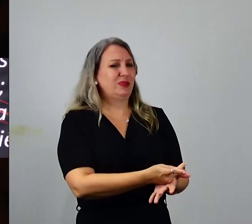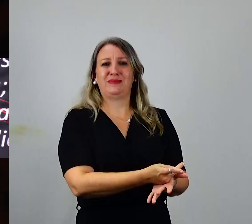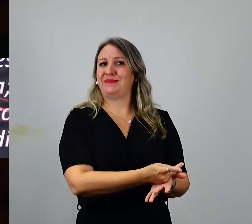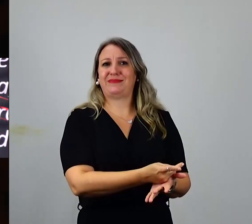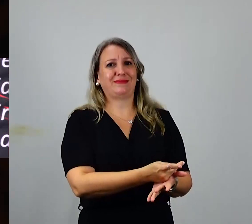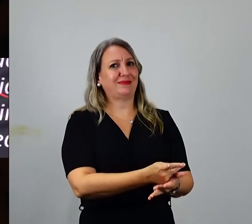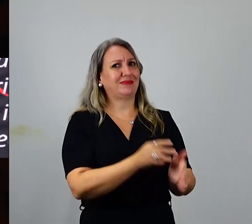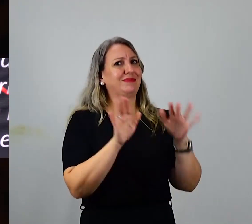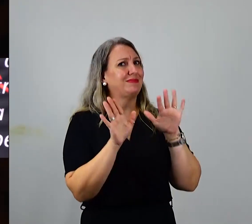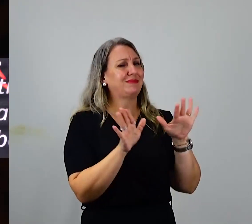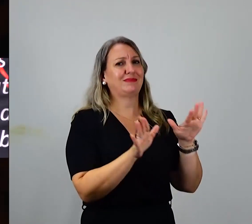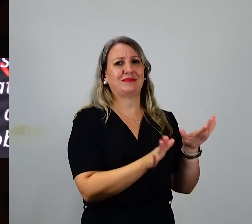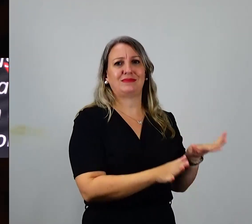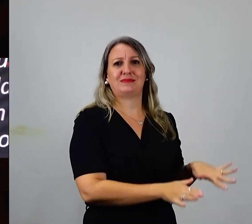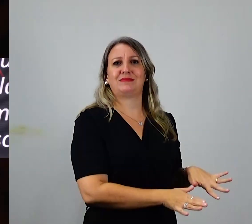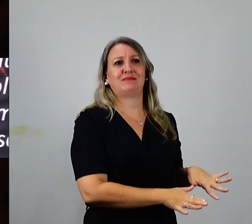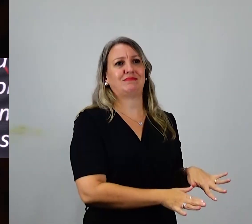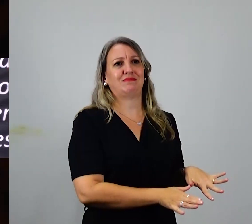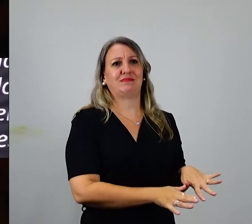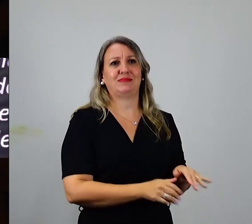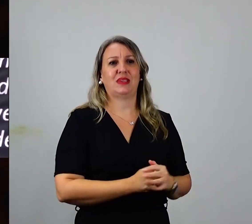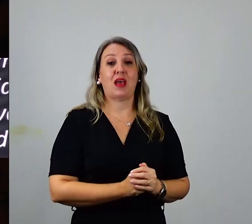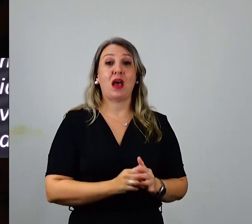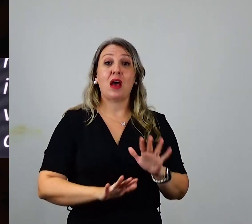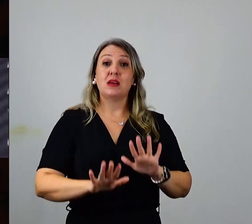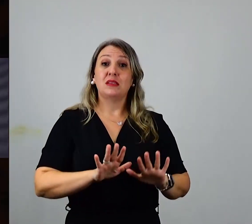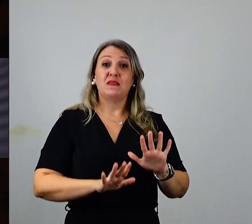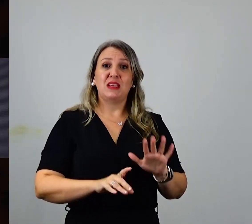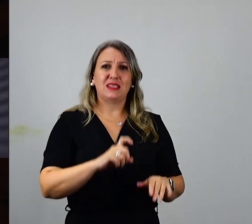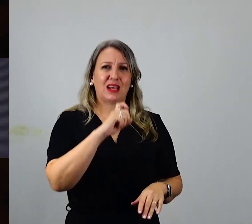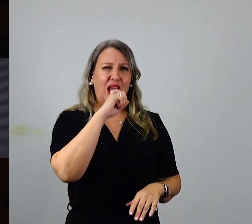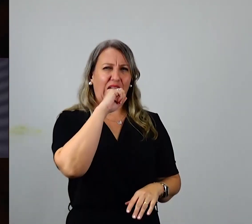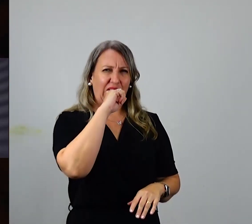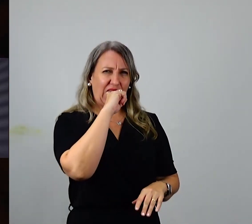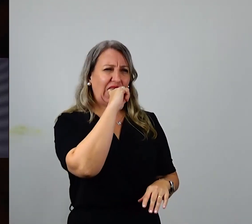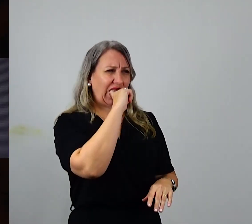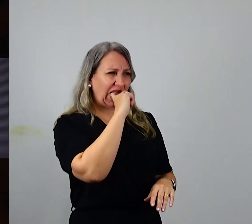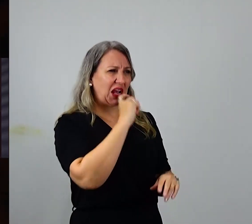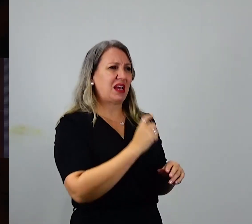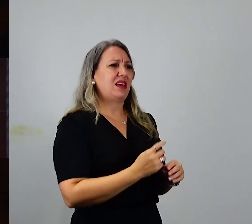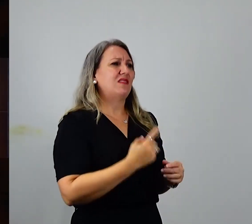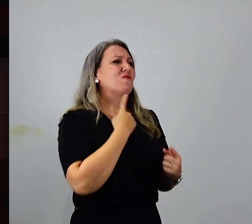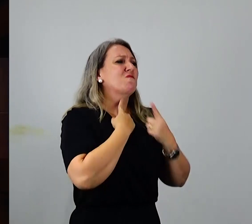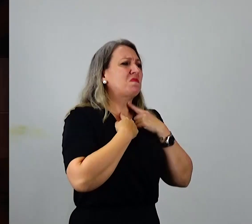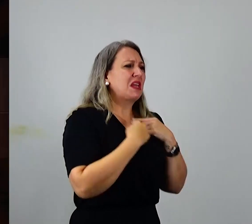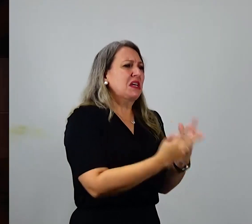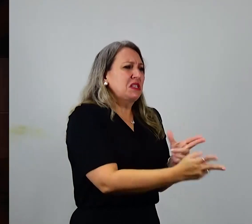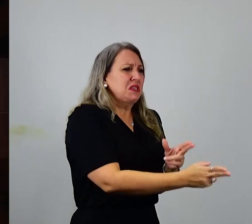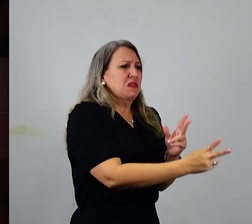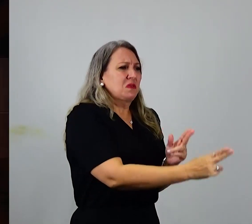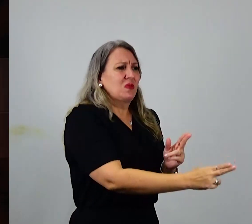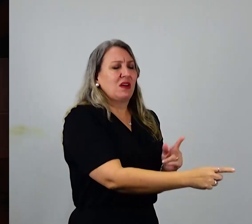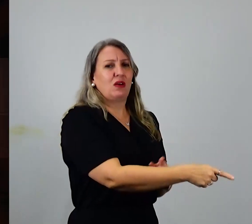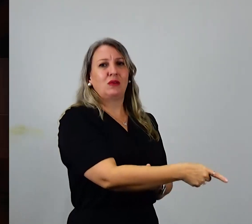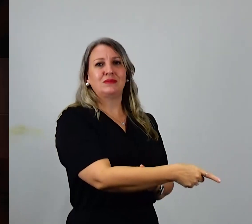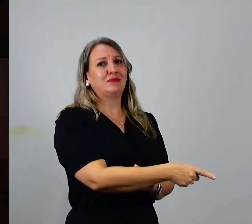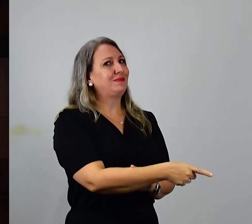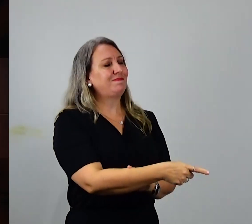sincero, se nós formos sinceros, nós vamos reconhecer que muitas vezes